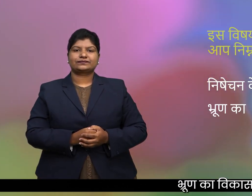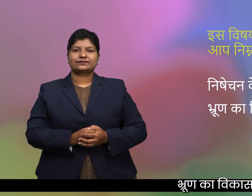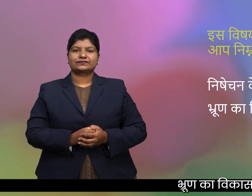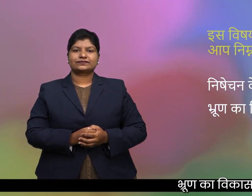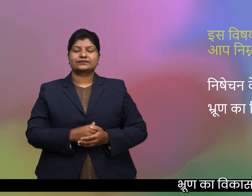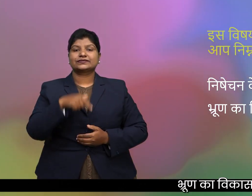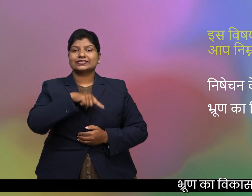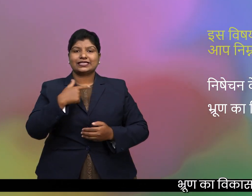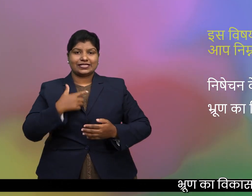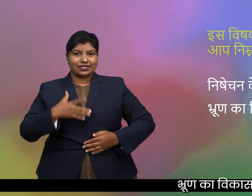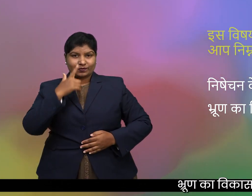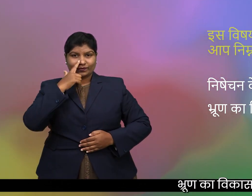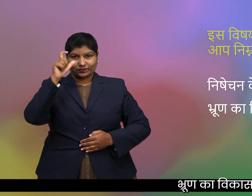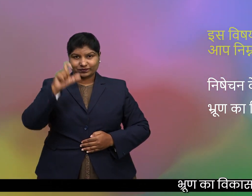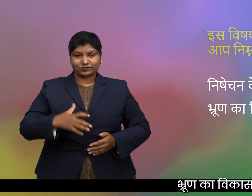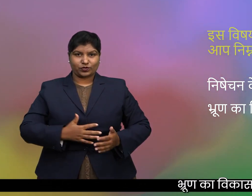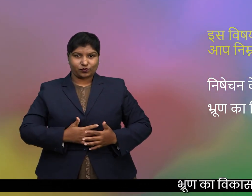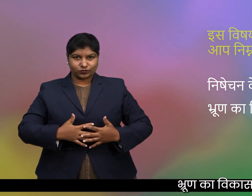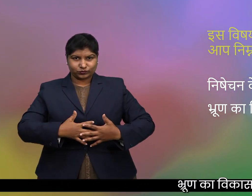भ्रूण का विकास।